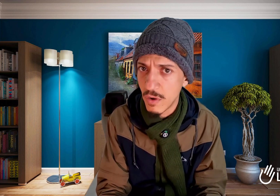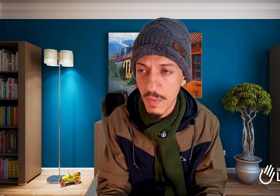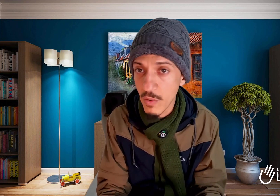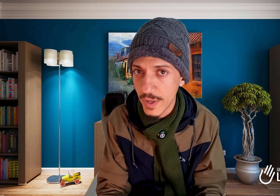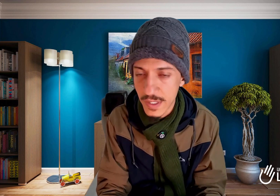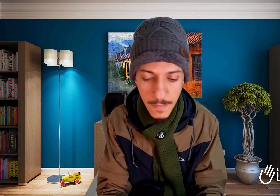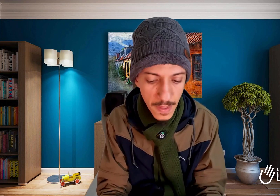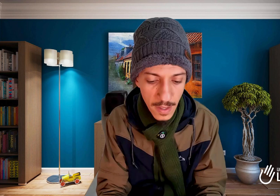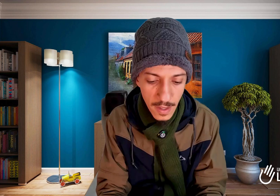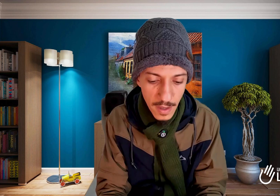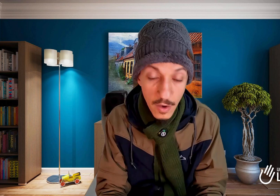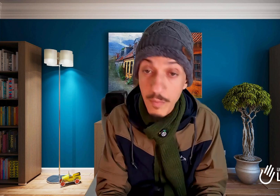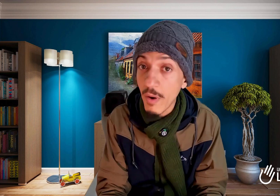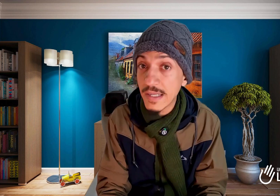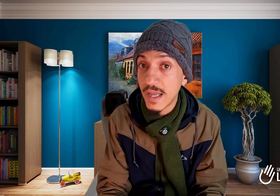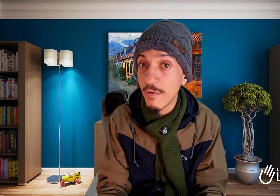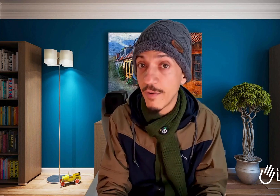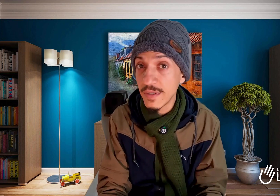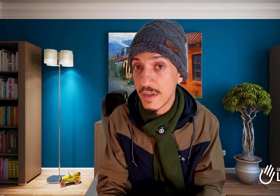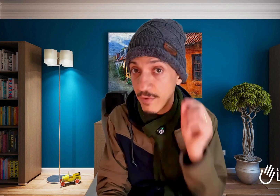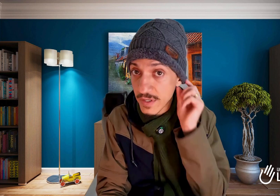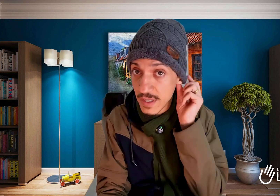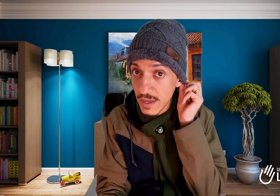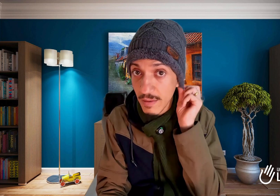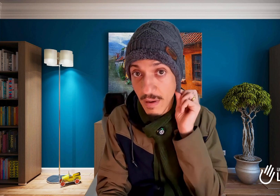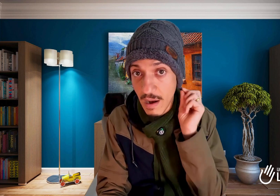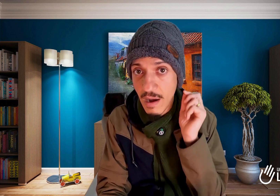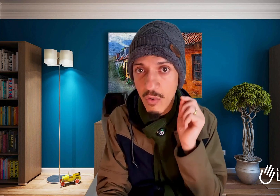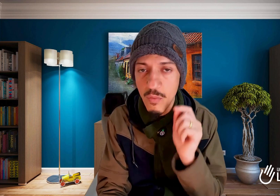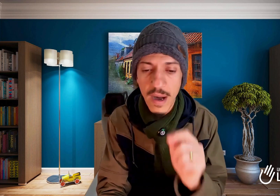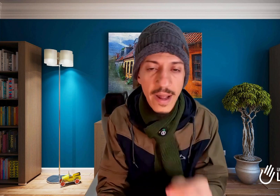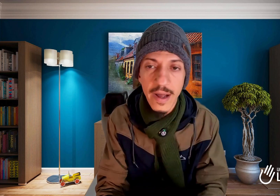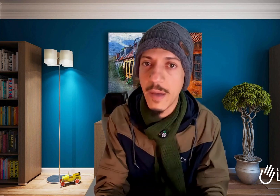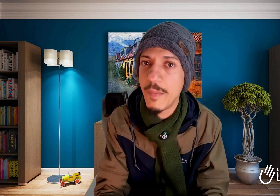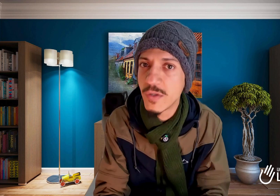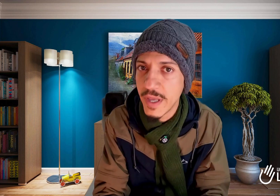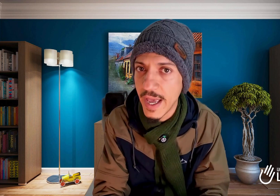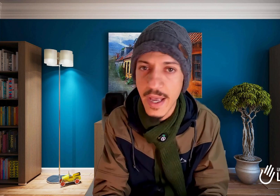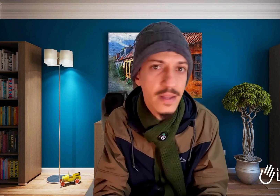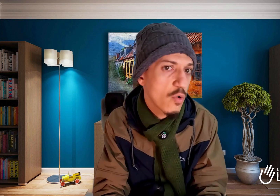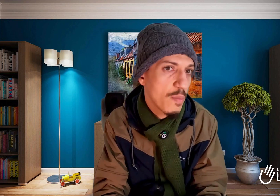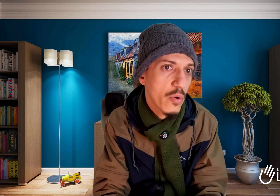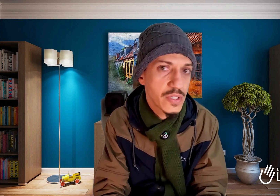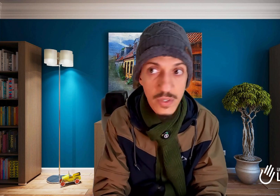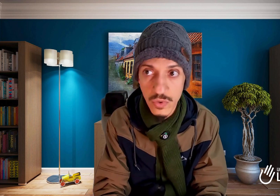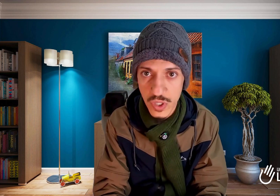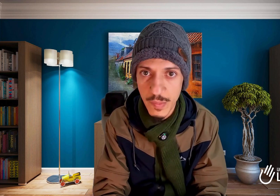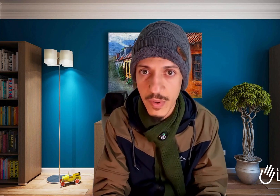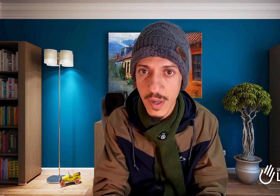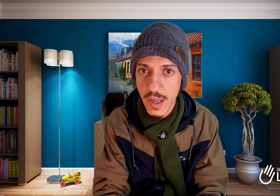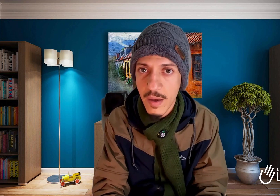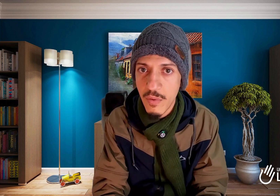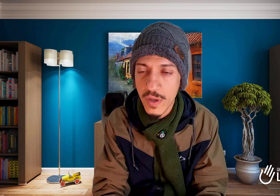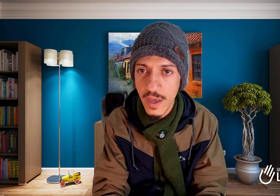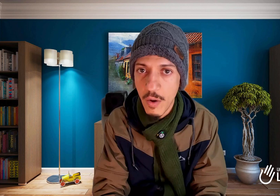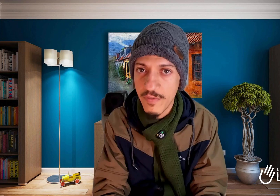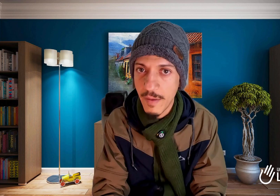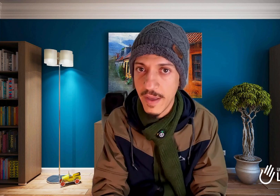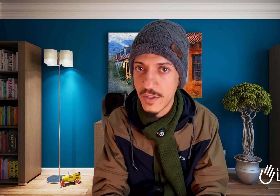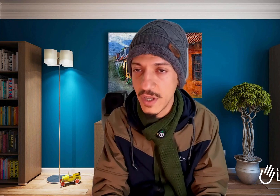coisa. O meu receio fosse que fosse alguma aranha peçonhenta, alguma coisa assim do tipo, porque, obviamente, é uma